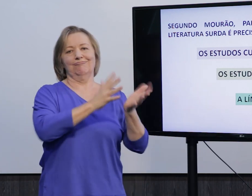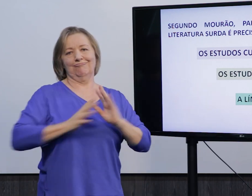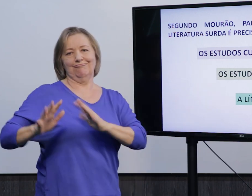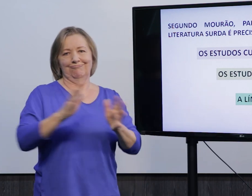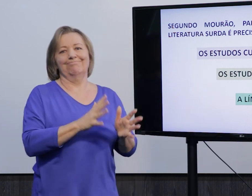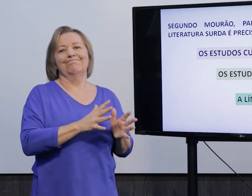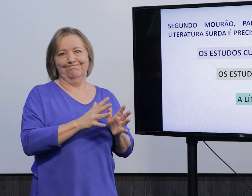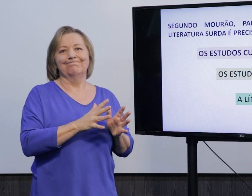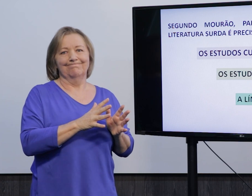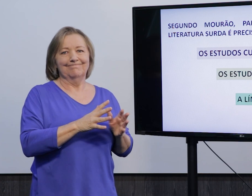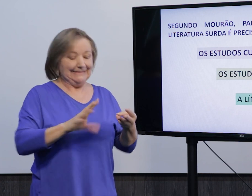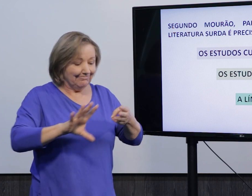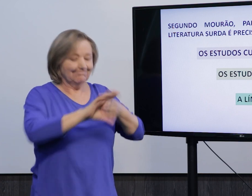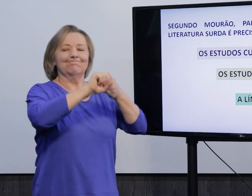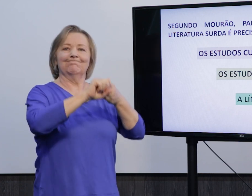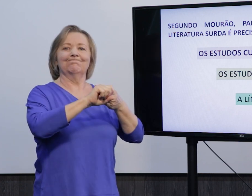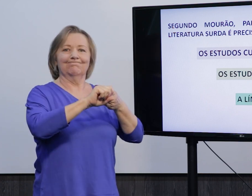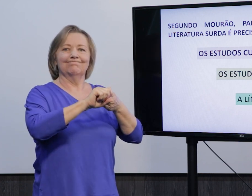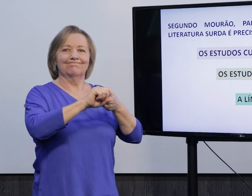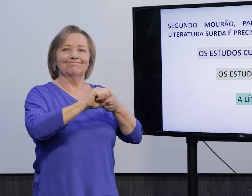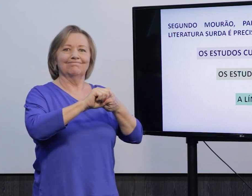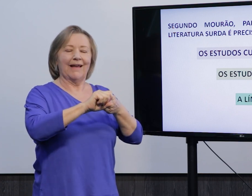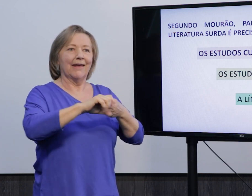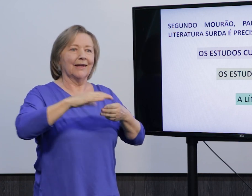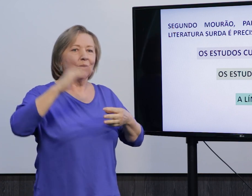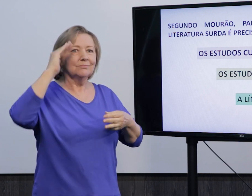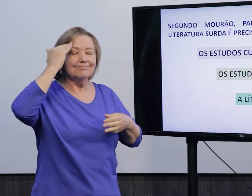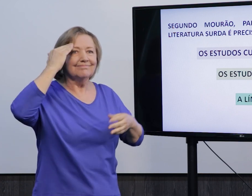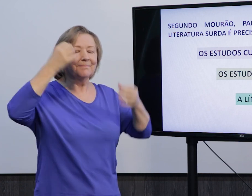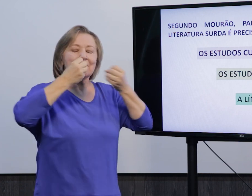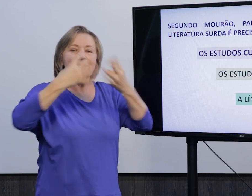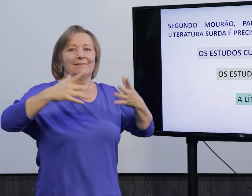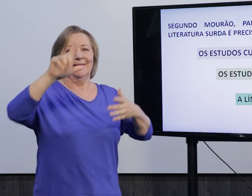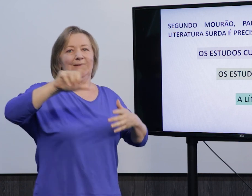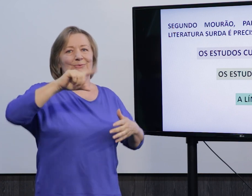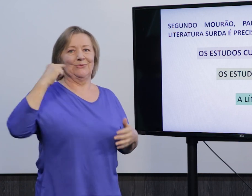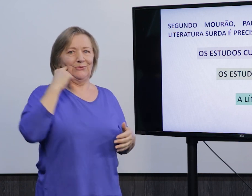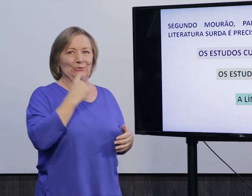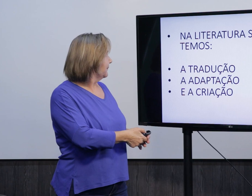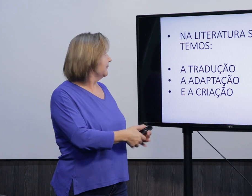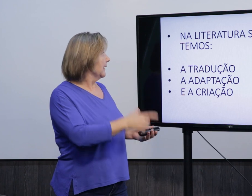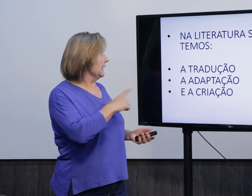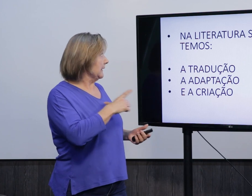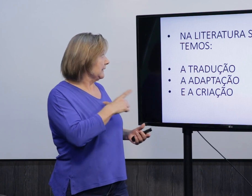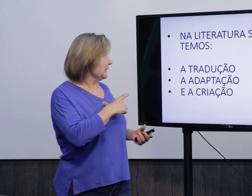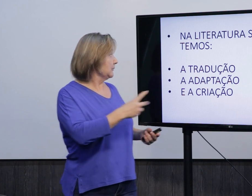sinais então esses são os pilares aí para a gente entender bem sobre a Literatura surda nem